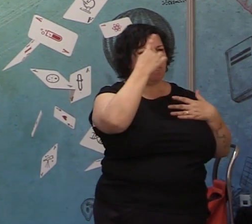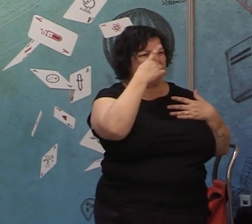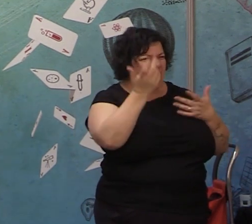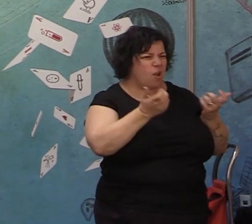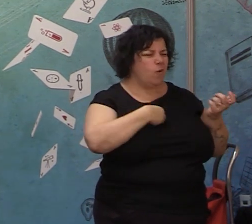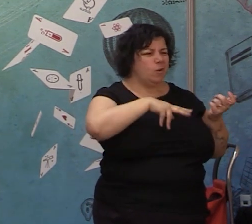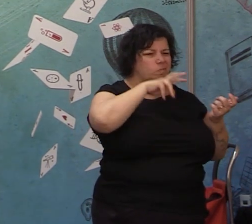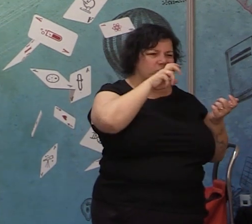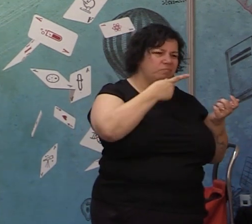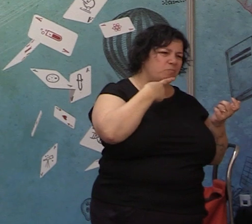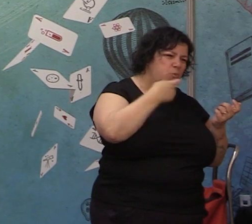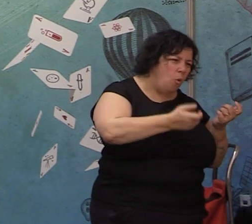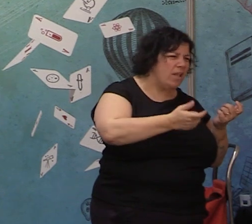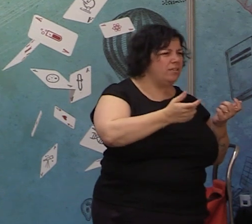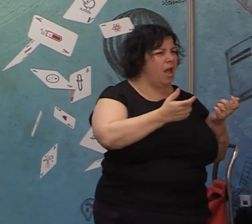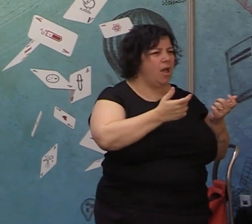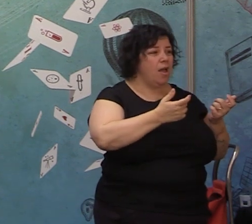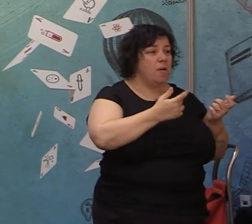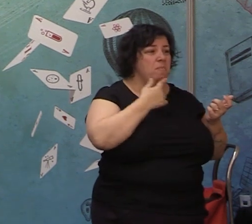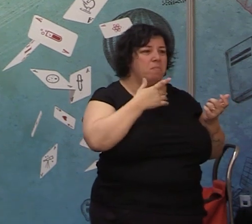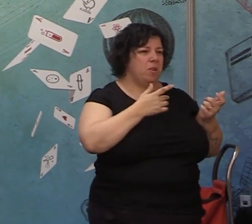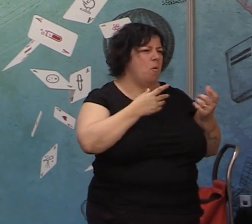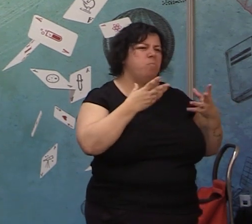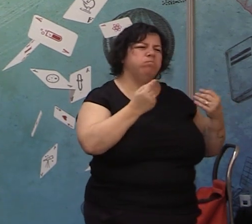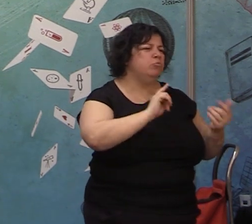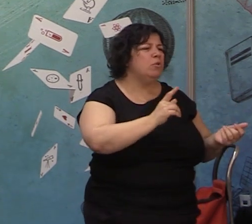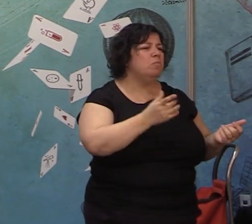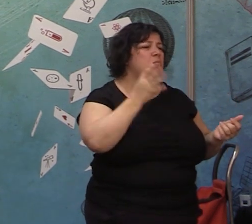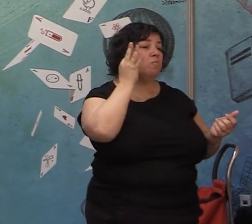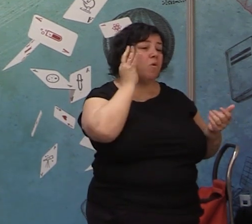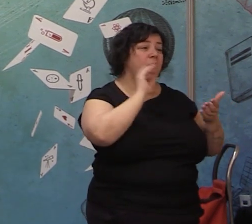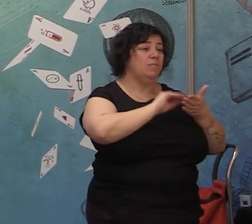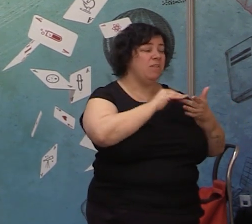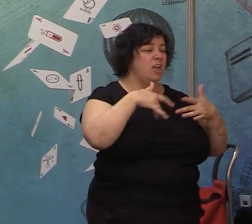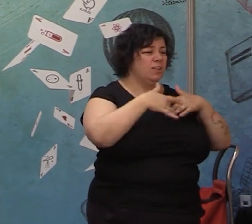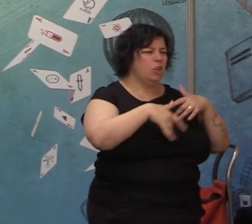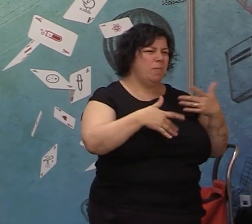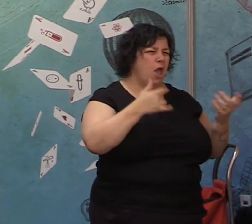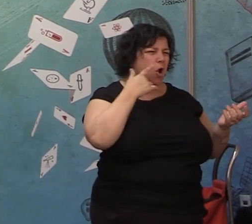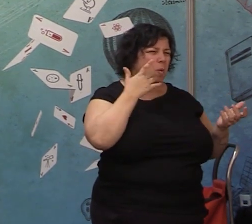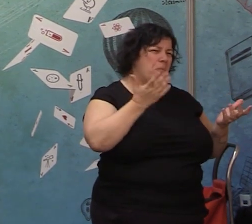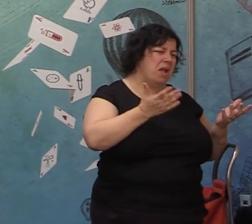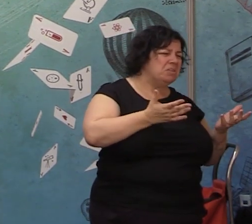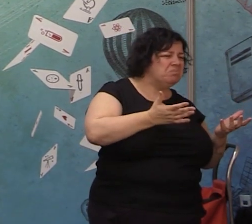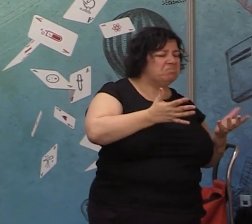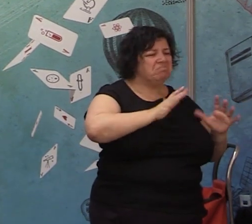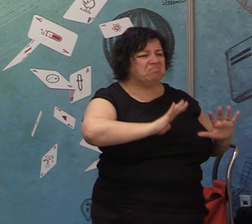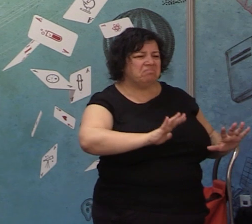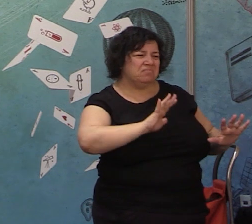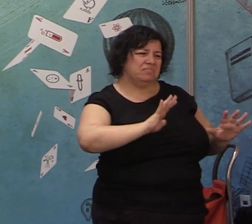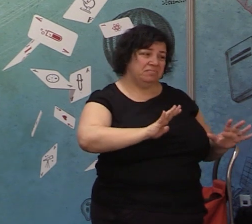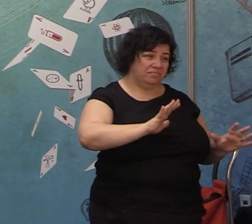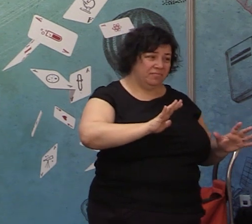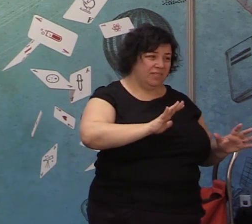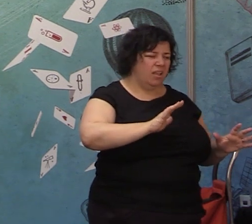para respirar, pero no es tanto dolor. Entonces la mujer muchas veces, como los síntomas son un poquito más larvados,